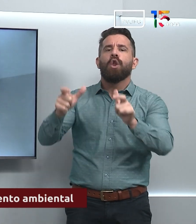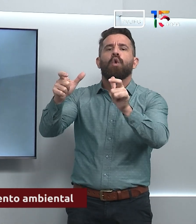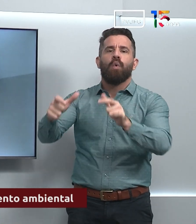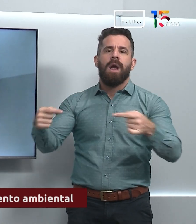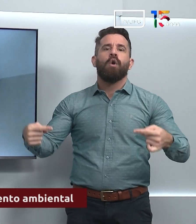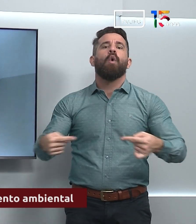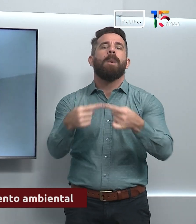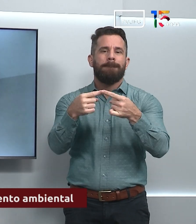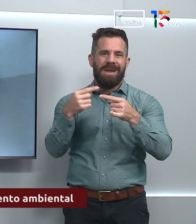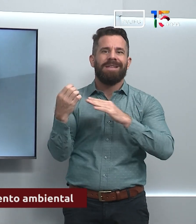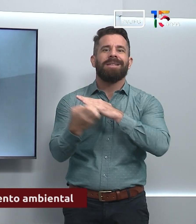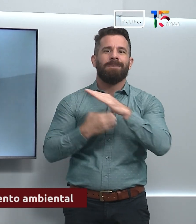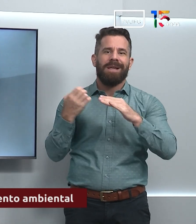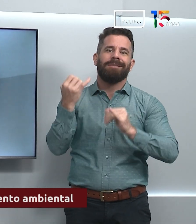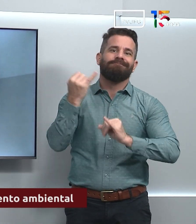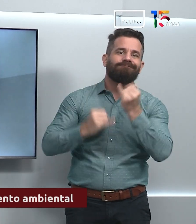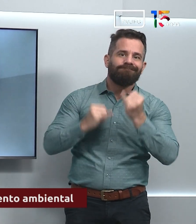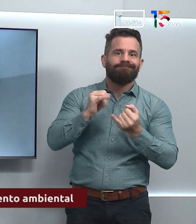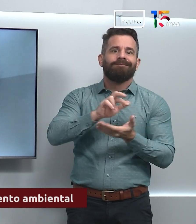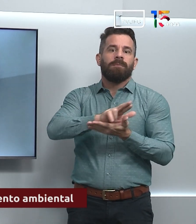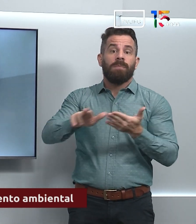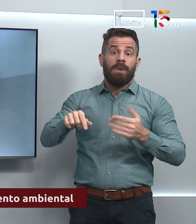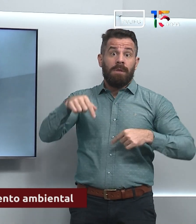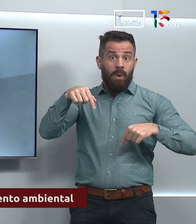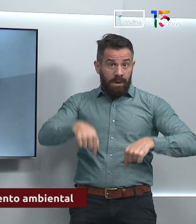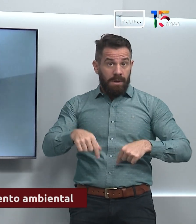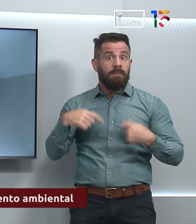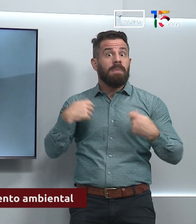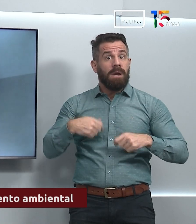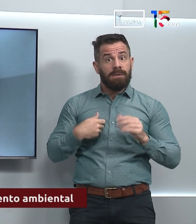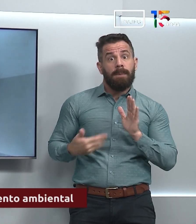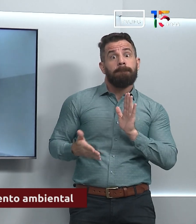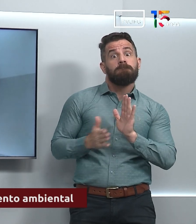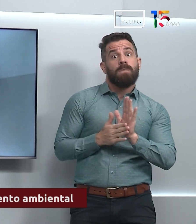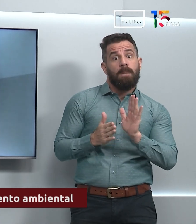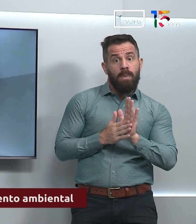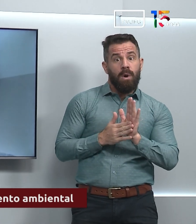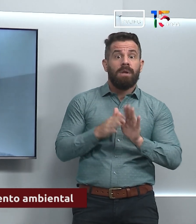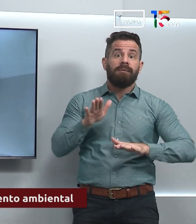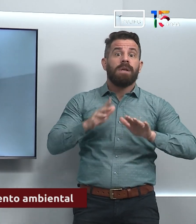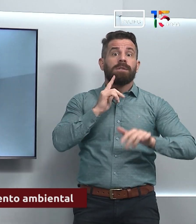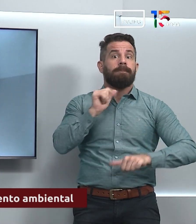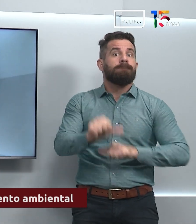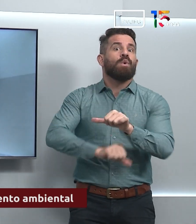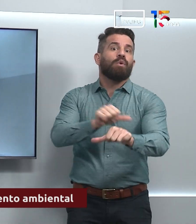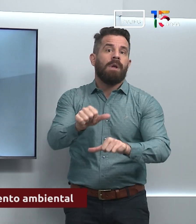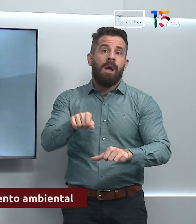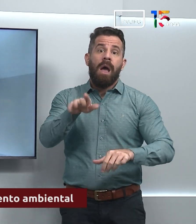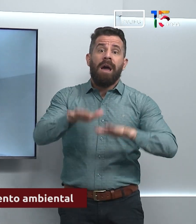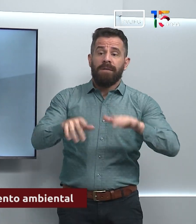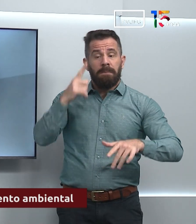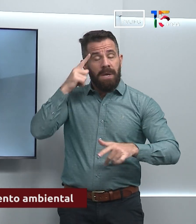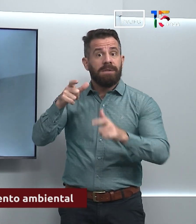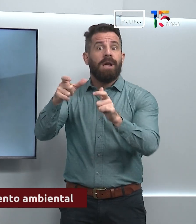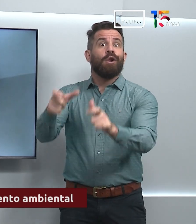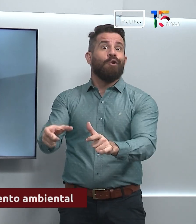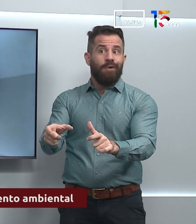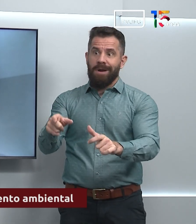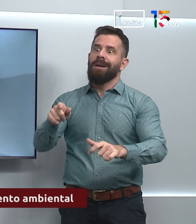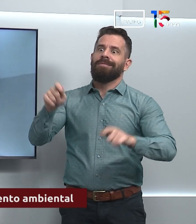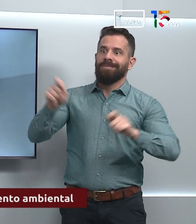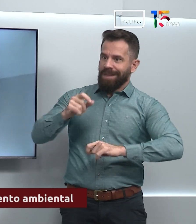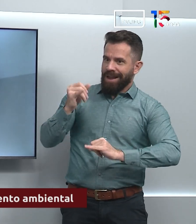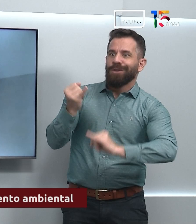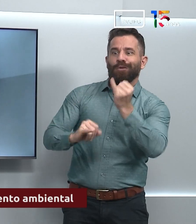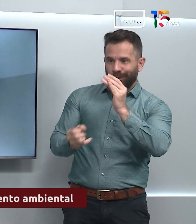legislação. Eles têm que estar prontos para apresentar alternativas locacionais. Nem sempre aquele local é o melhor local para você colocar uma